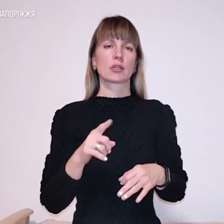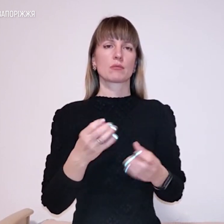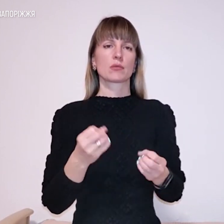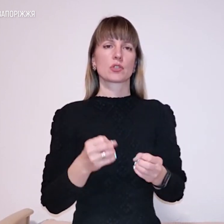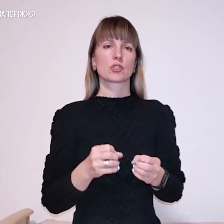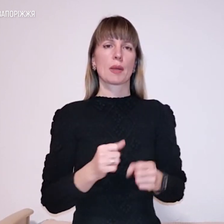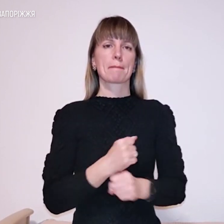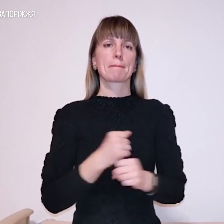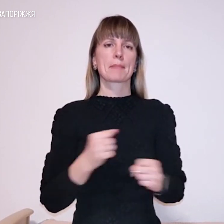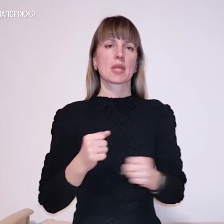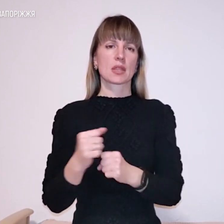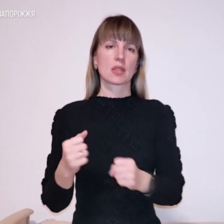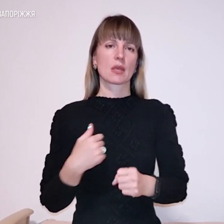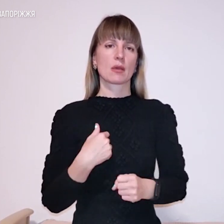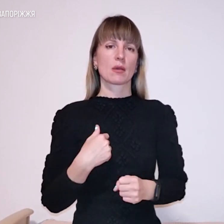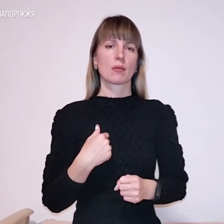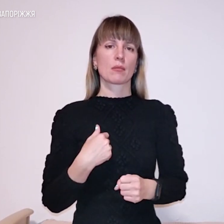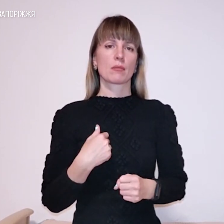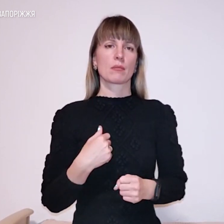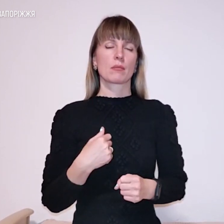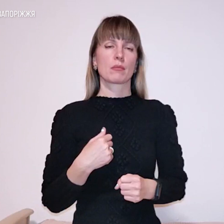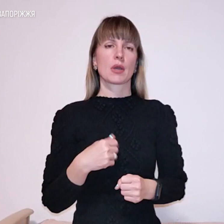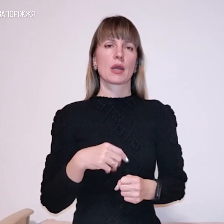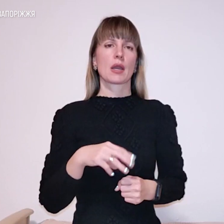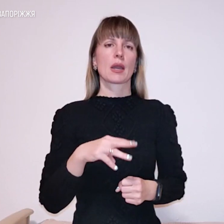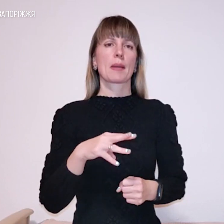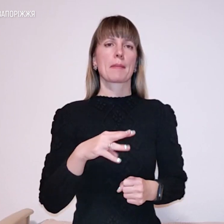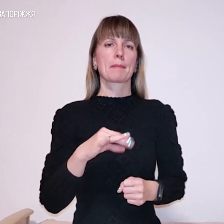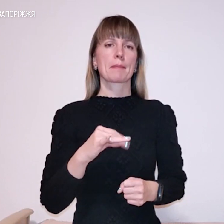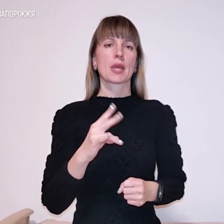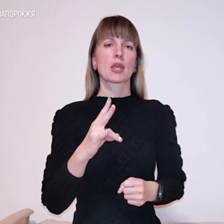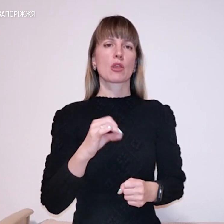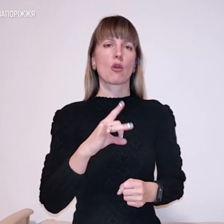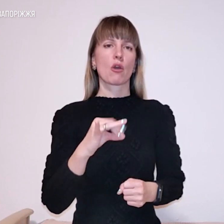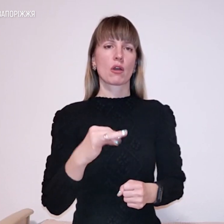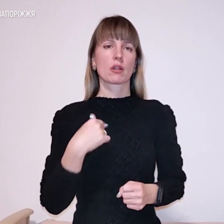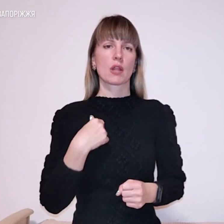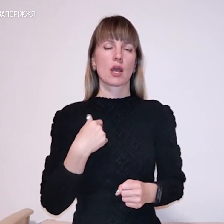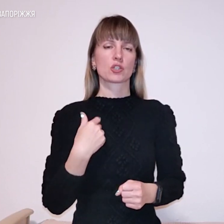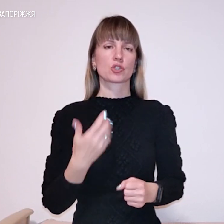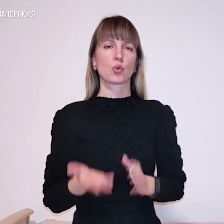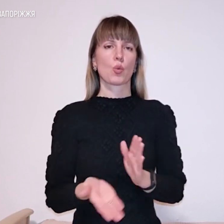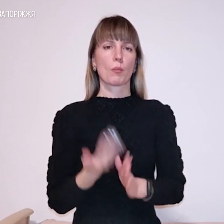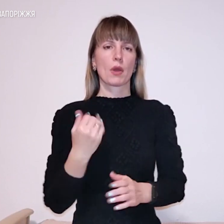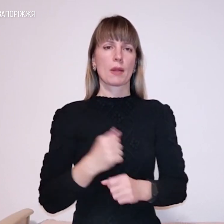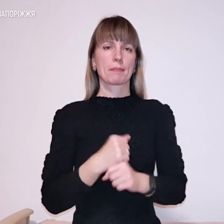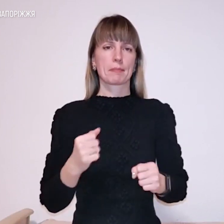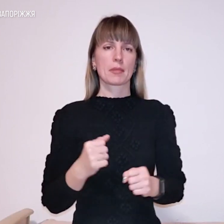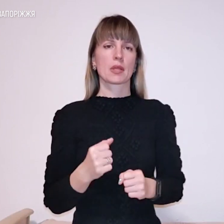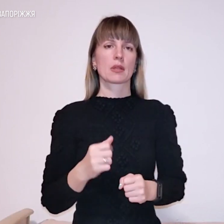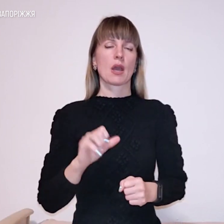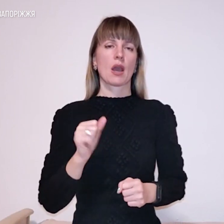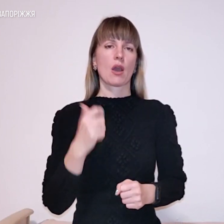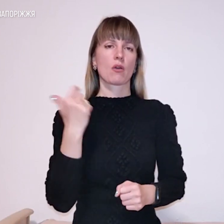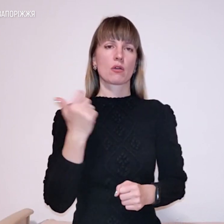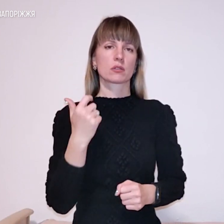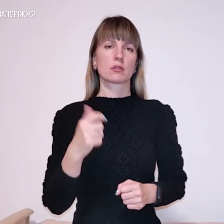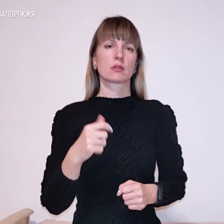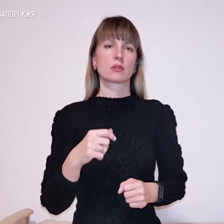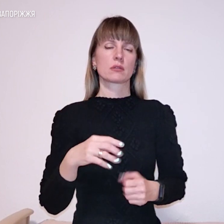ми, мінюри наші і МЧСники, розміновують, а фермерські господарства вносять добрива і